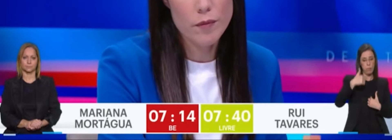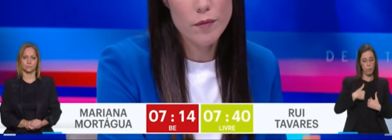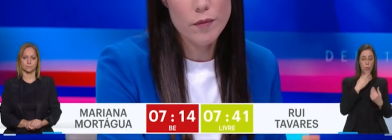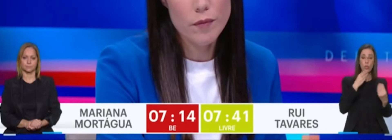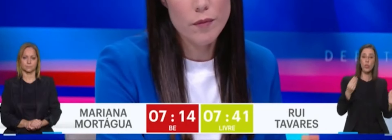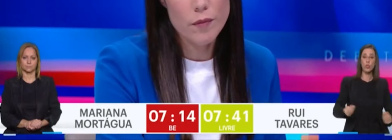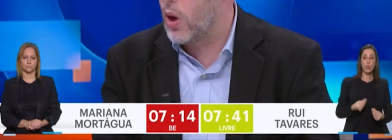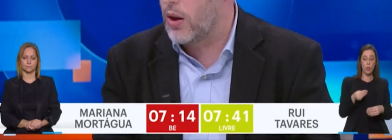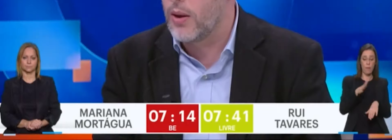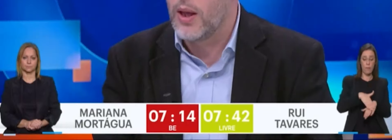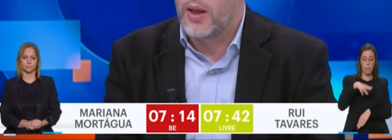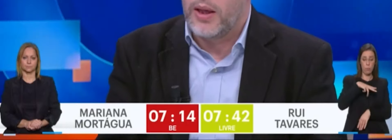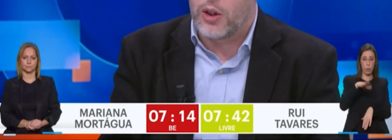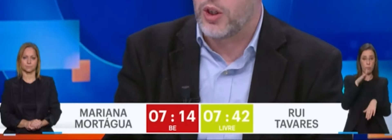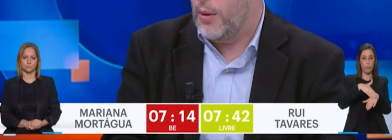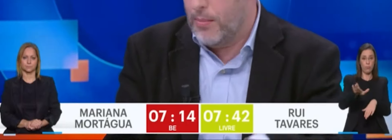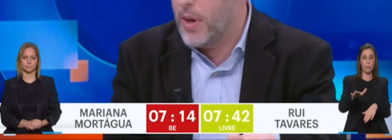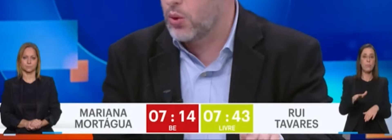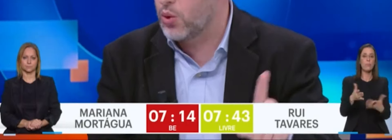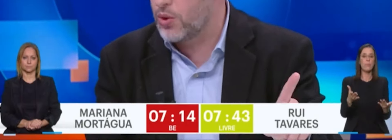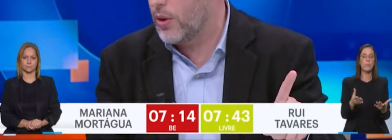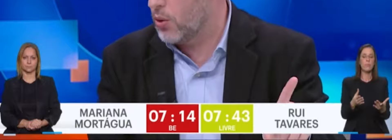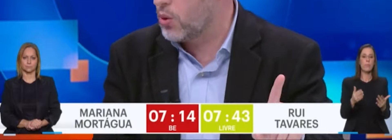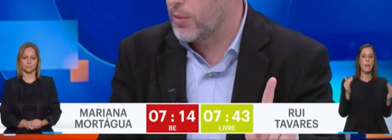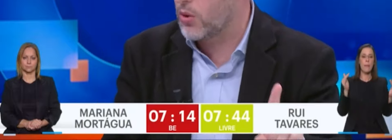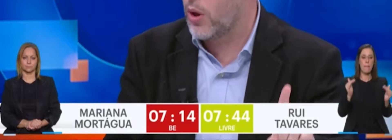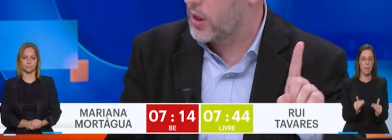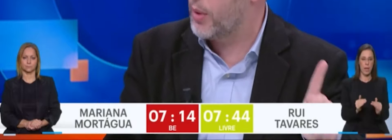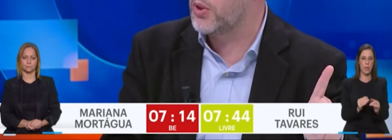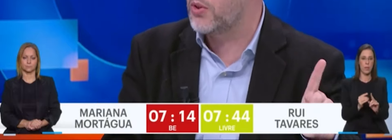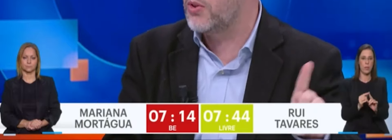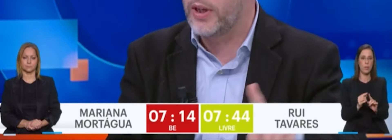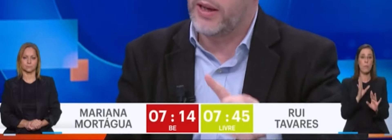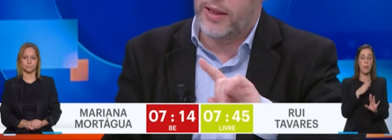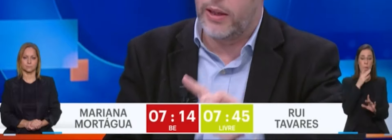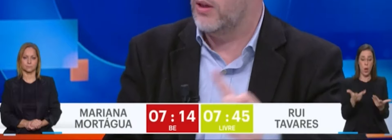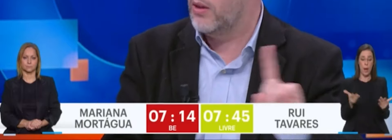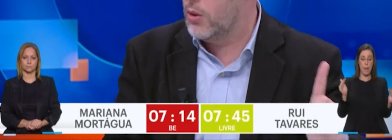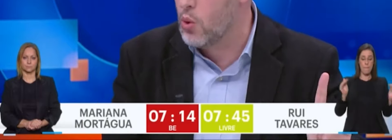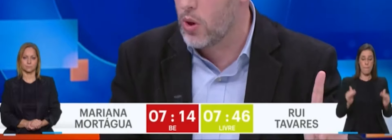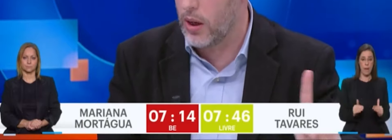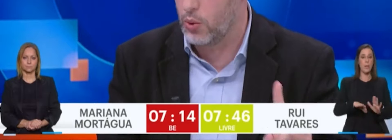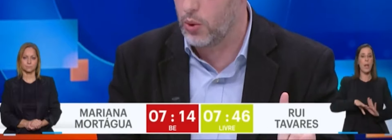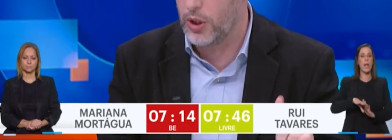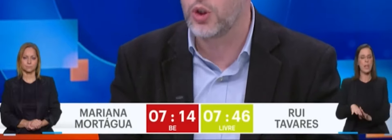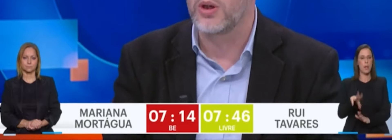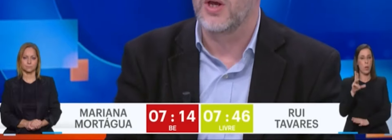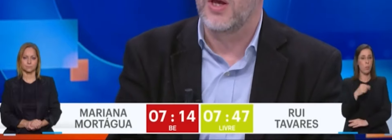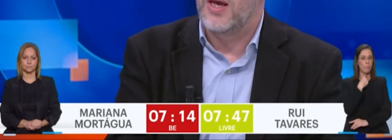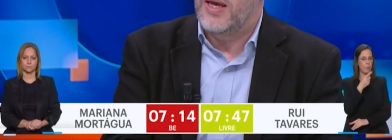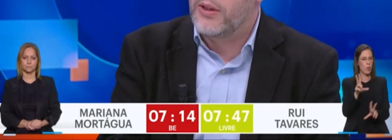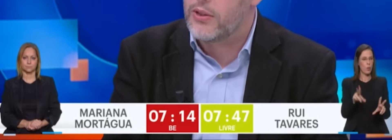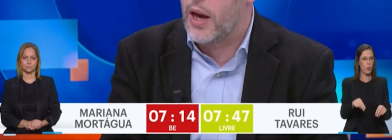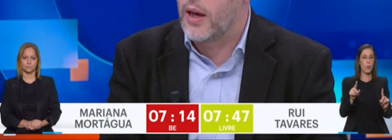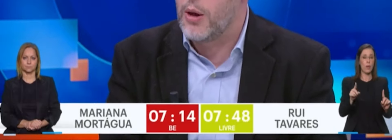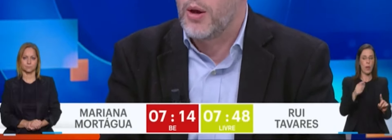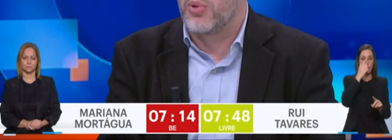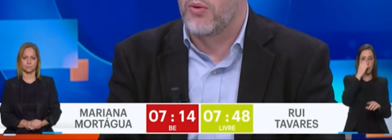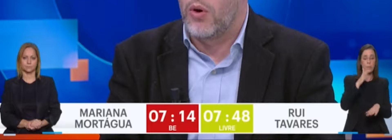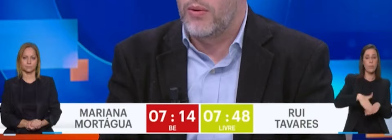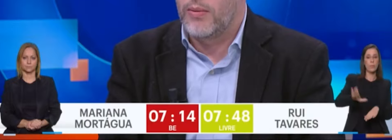os jovens que saem de Portugal Eles saem menos do que saíram no tempo da troica também é preciso que se diga e a direita nunca o diz e